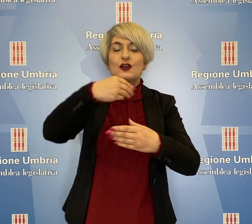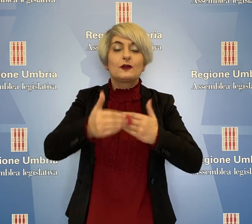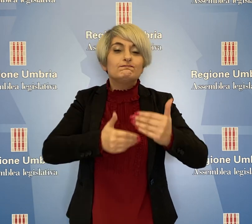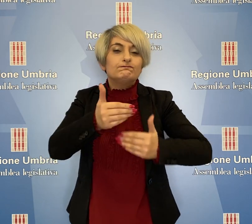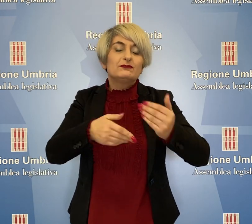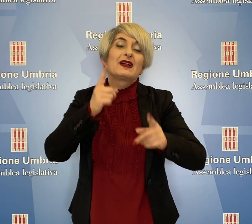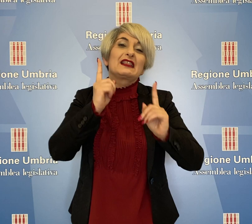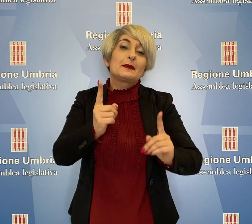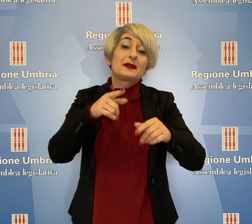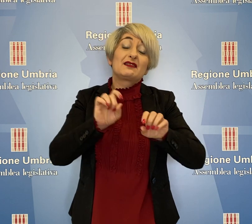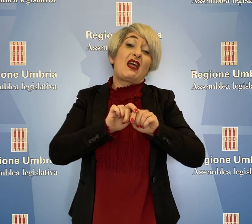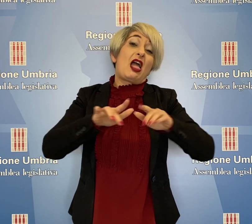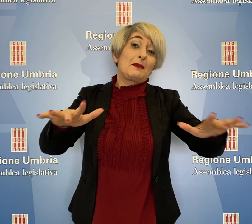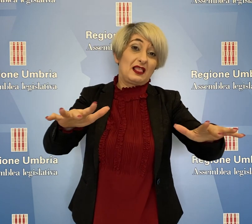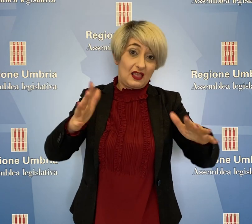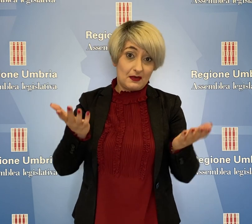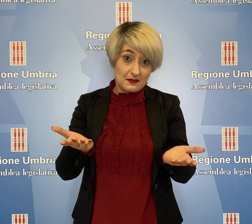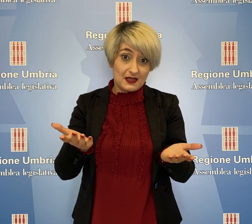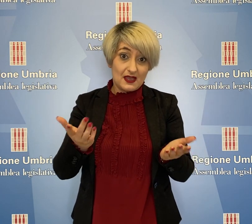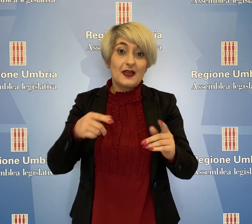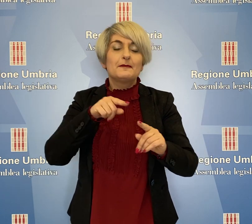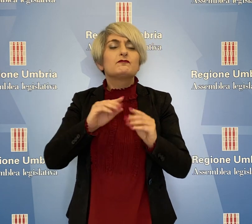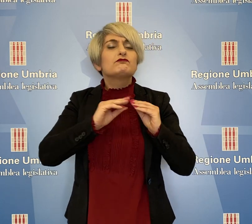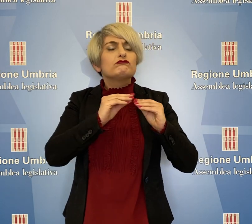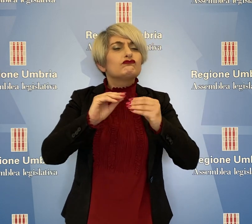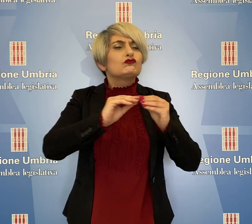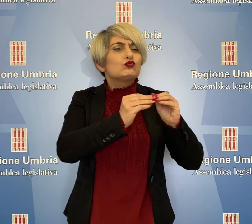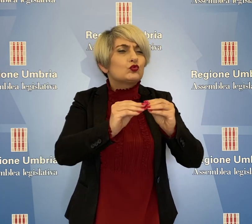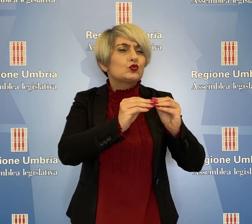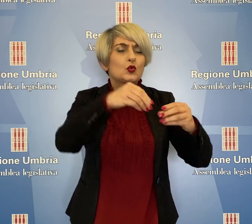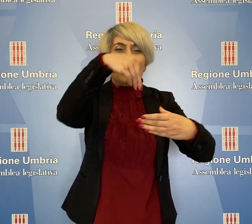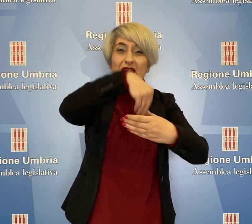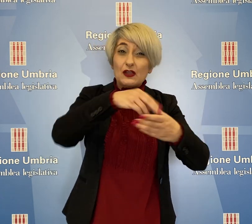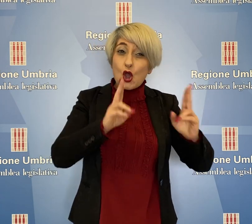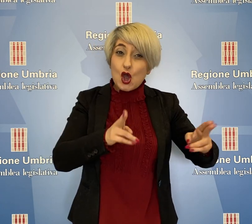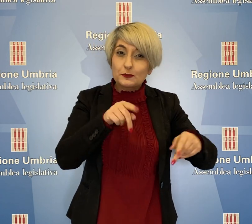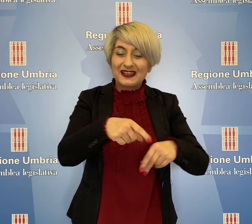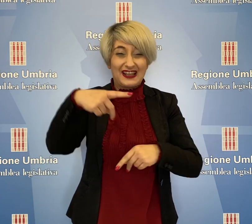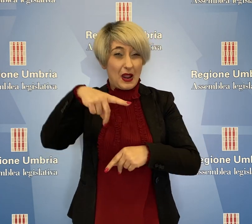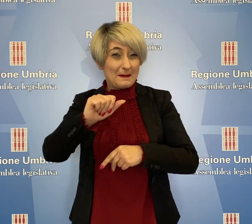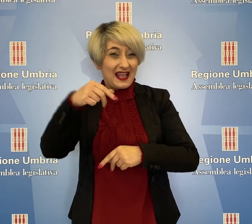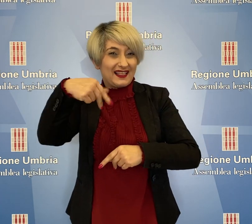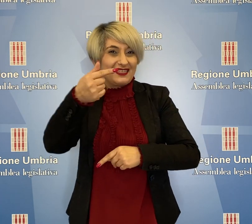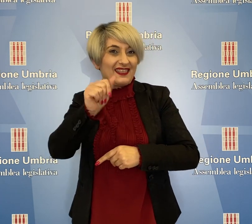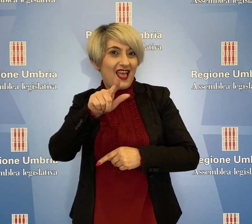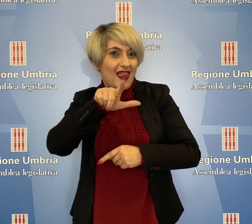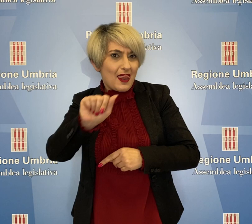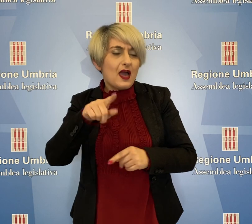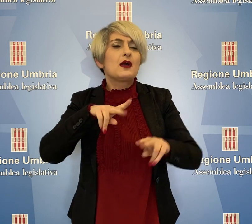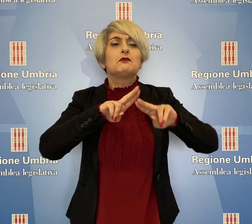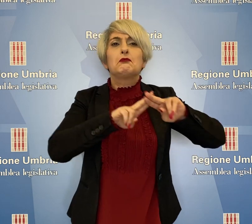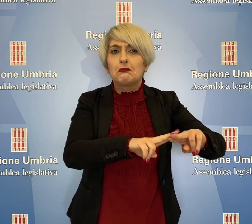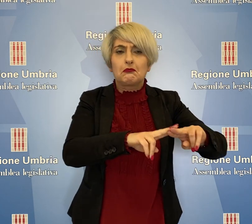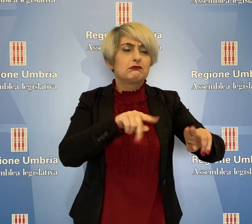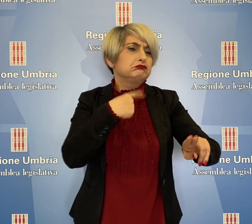dipende dall andamento epidemico le attrezzature dell'ospedale sono utilizzate a pantalla e non sono spostati e da